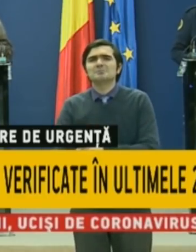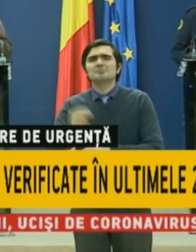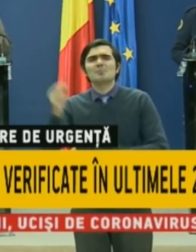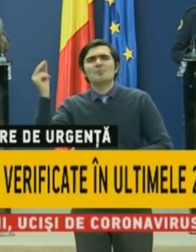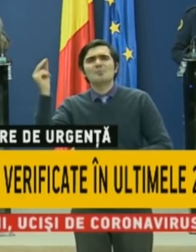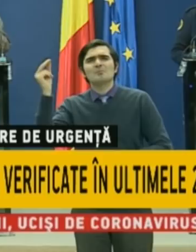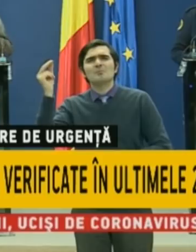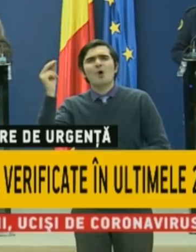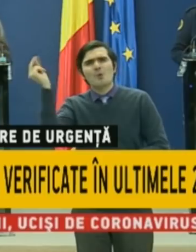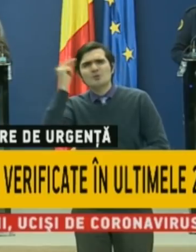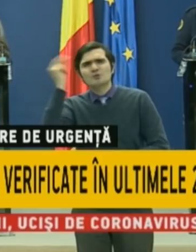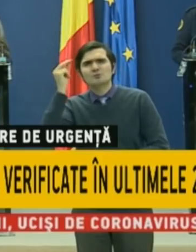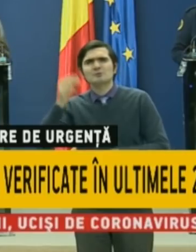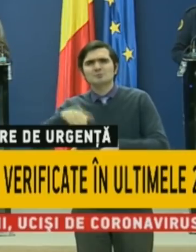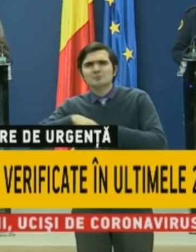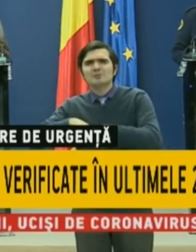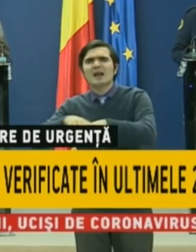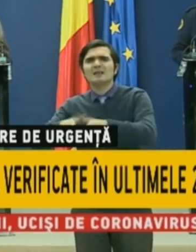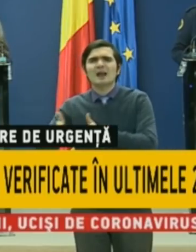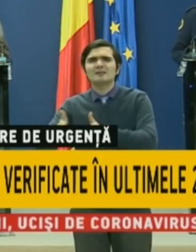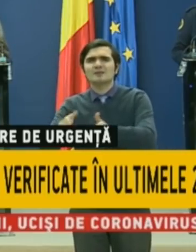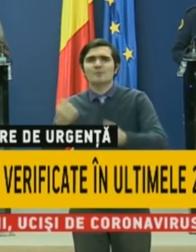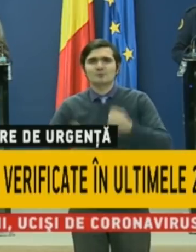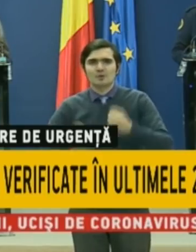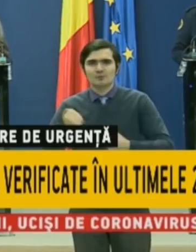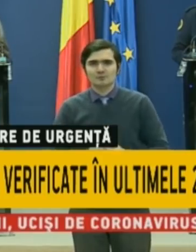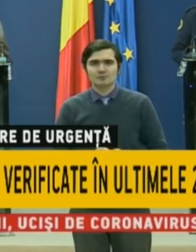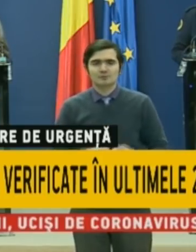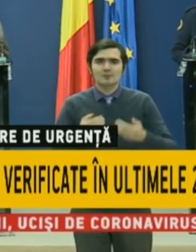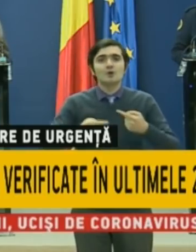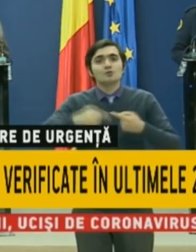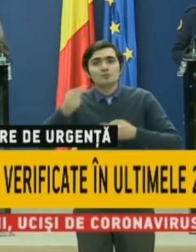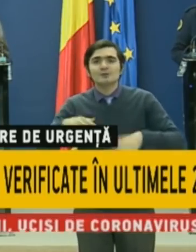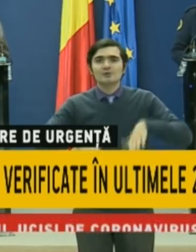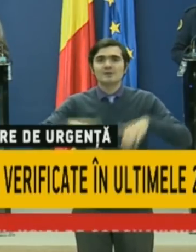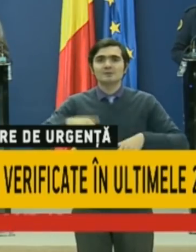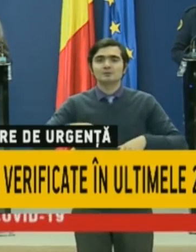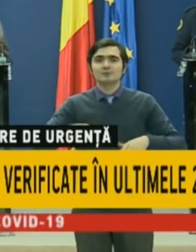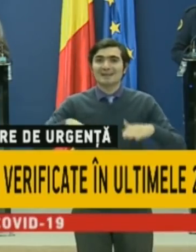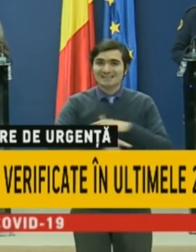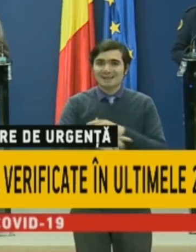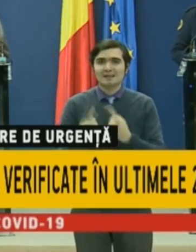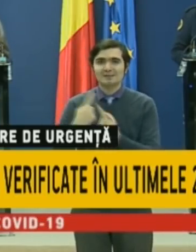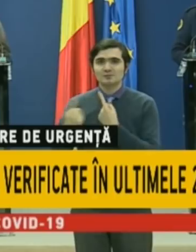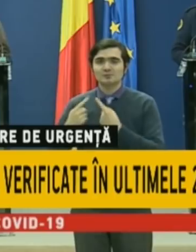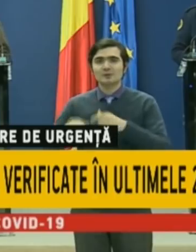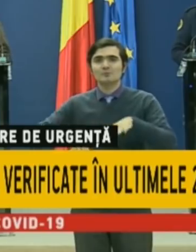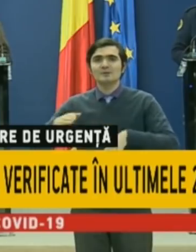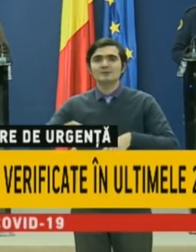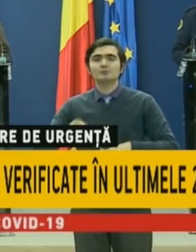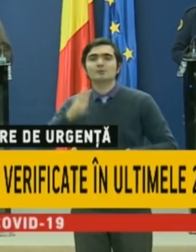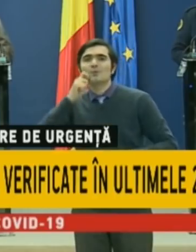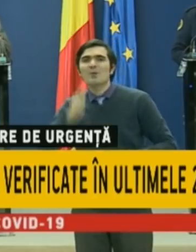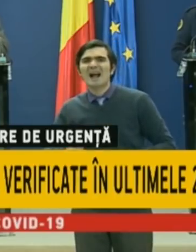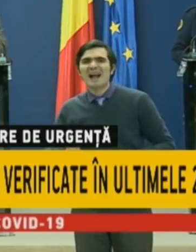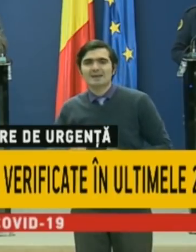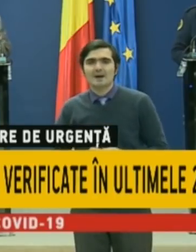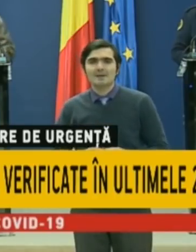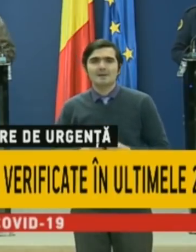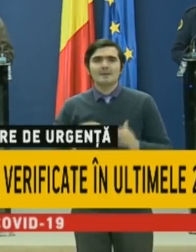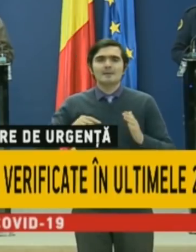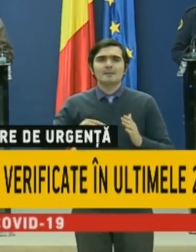autoturisme. Concret, după ce domnul ministru Vela a avut o discuție cu omologul său maghiar, prin punctul de